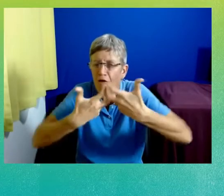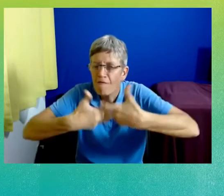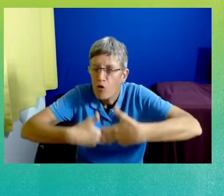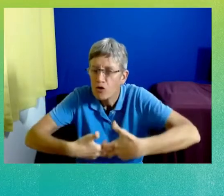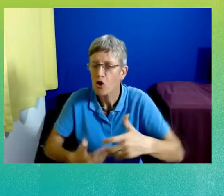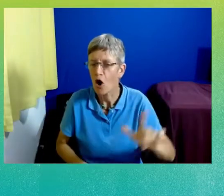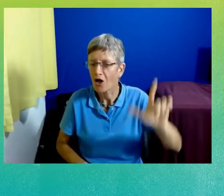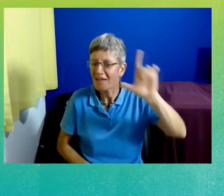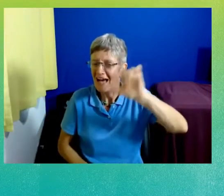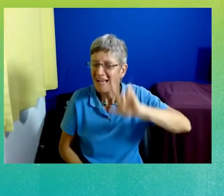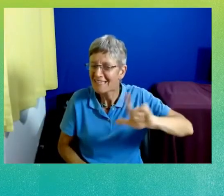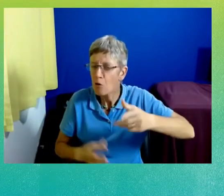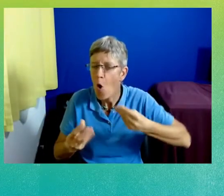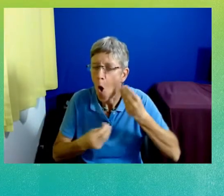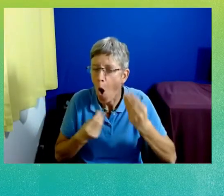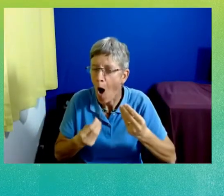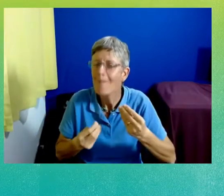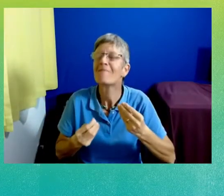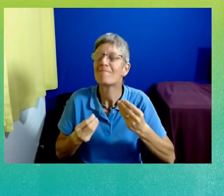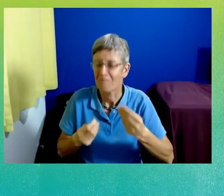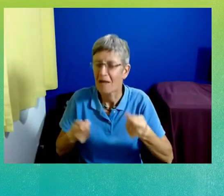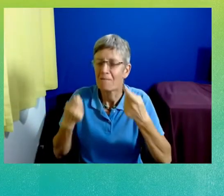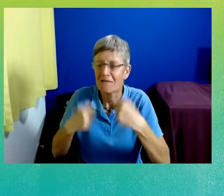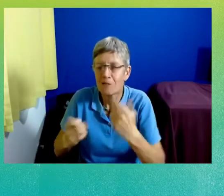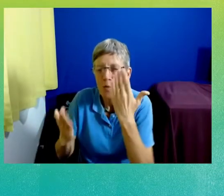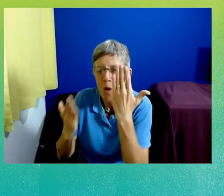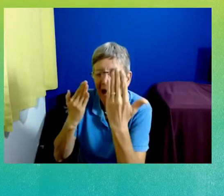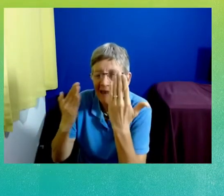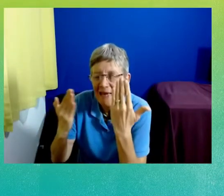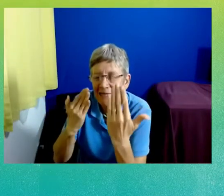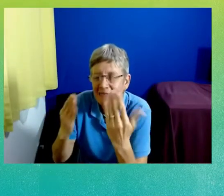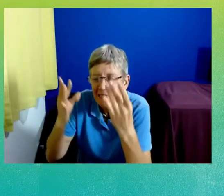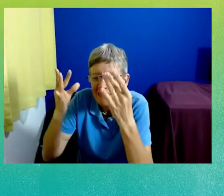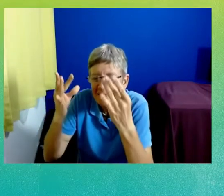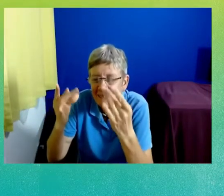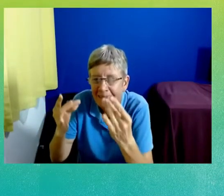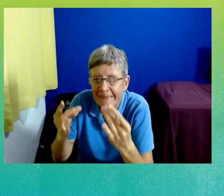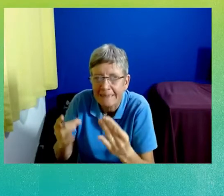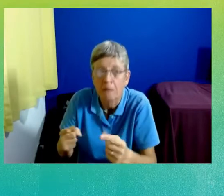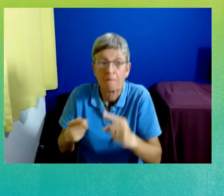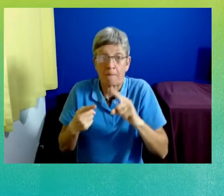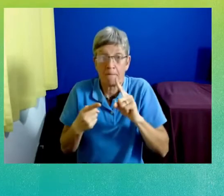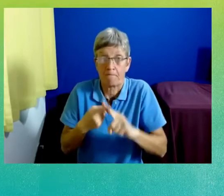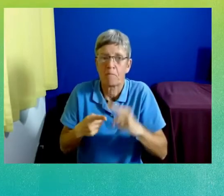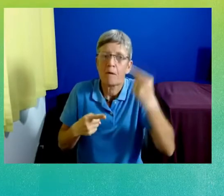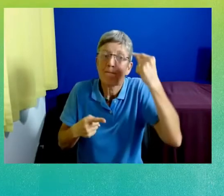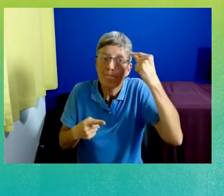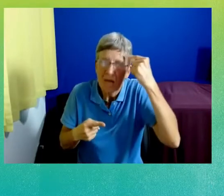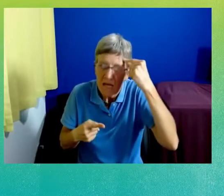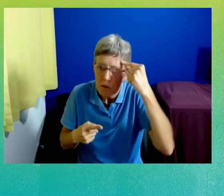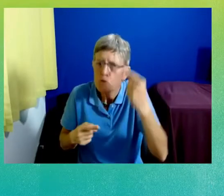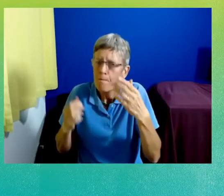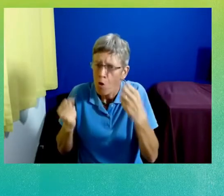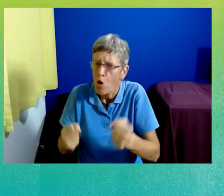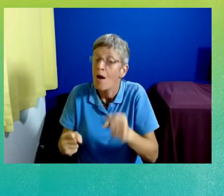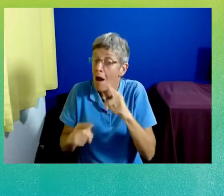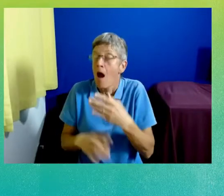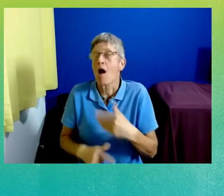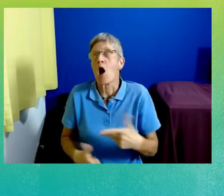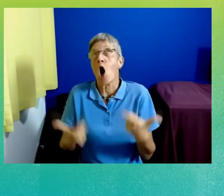como uma reflexão sobre a literatura, uma análise